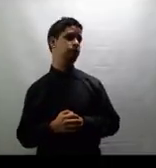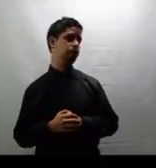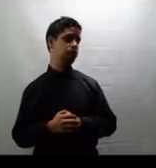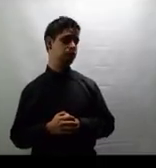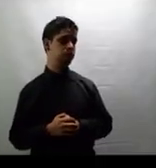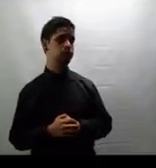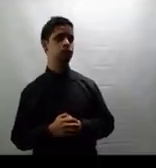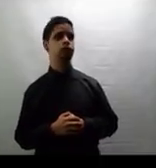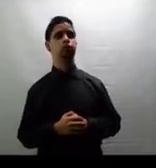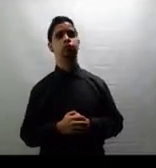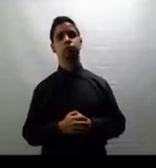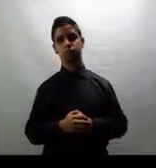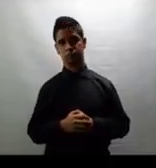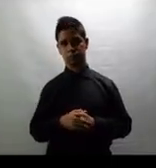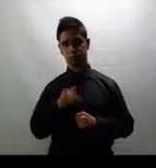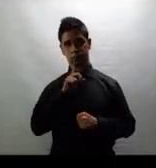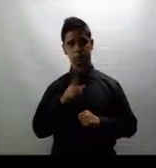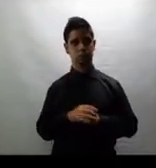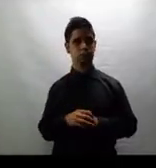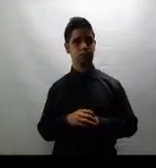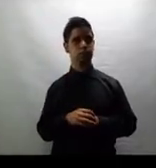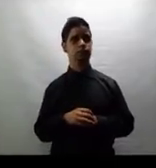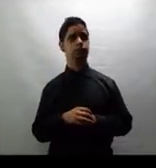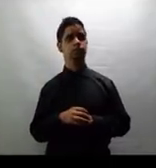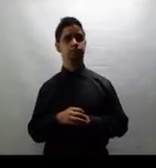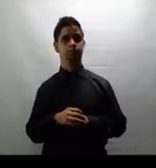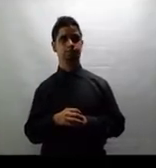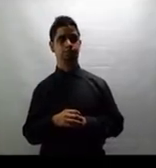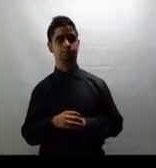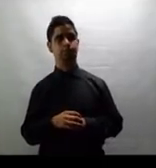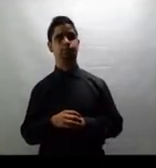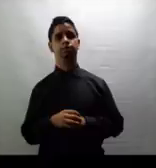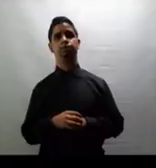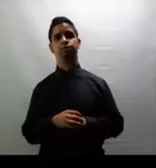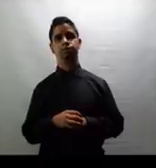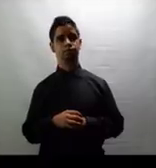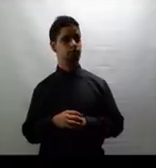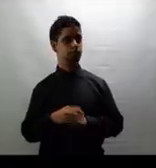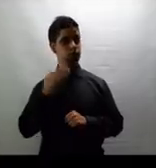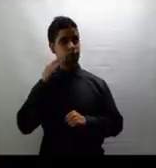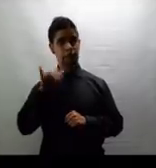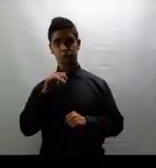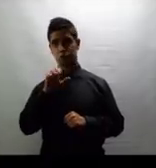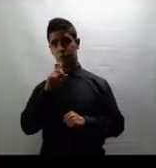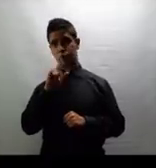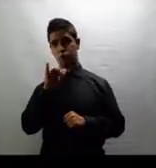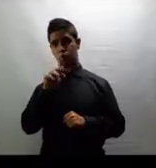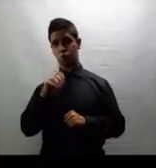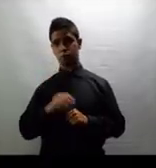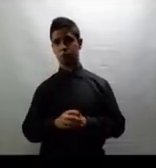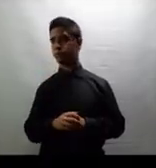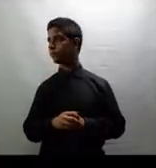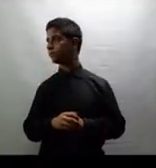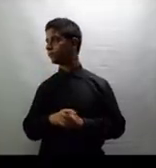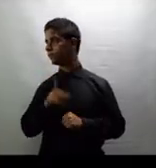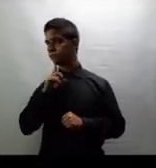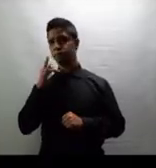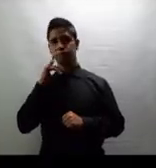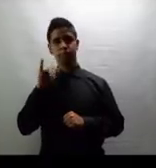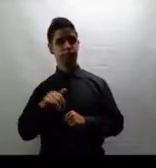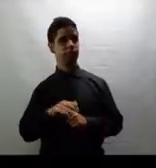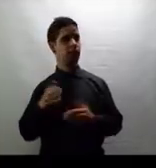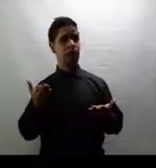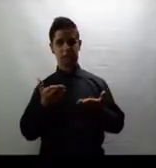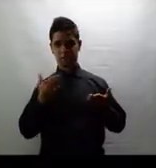yo mismo mirado o algo para que para que sólo algún es el mundo el que